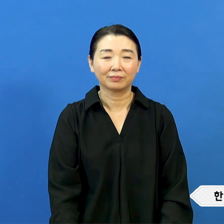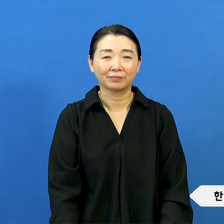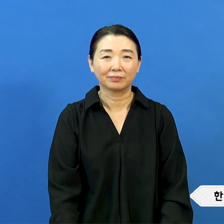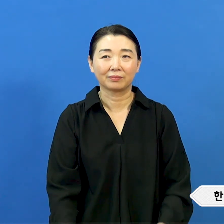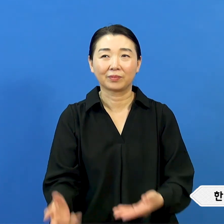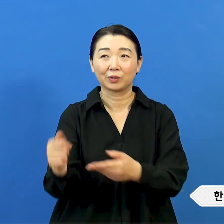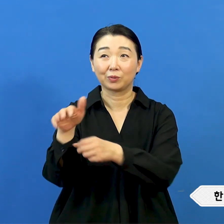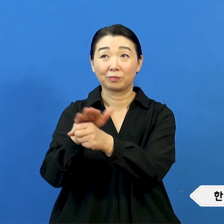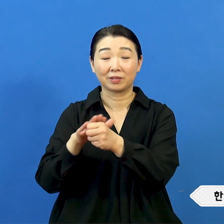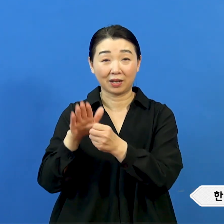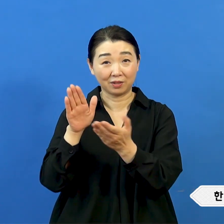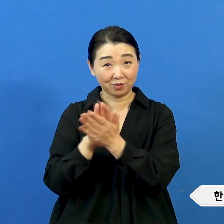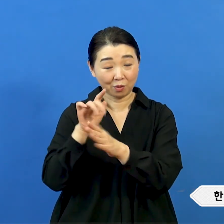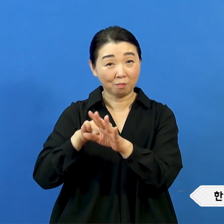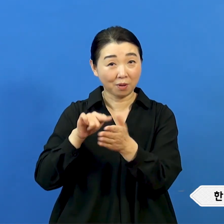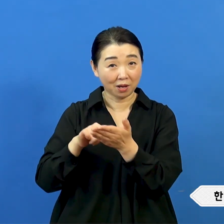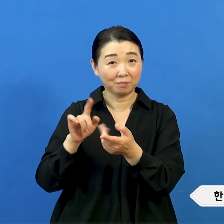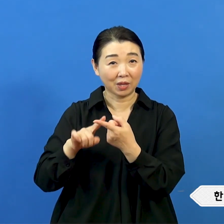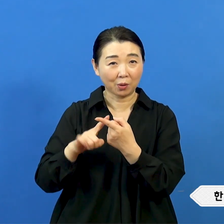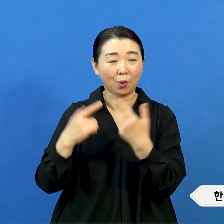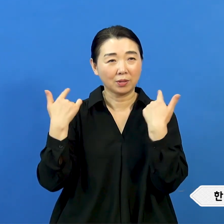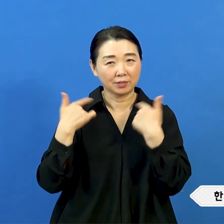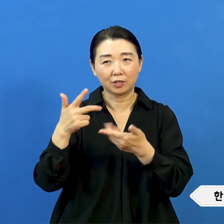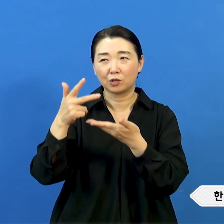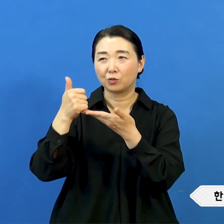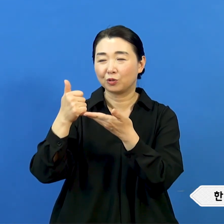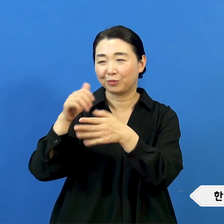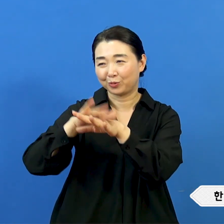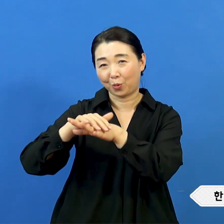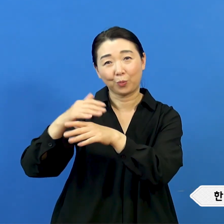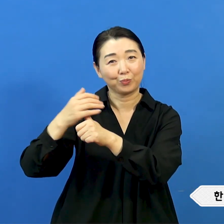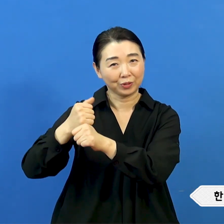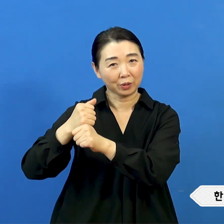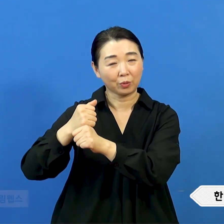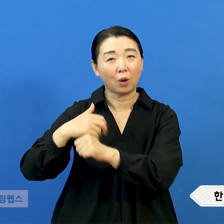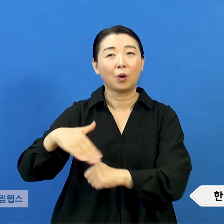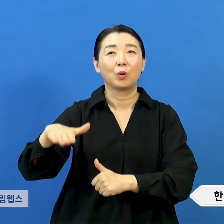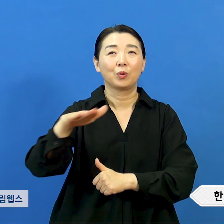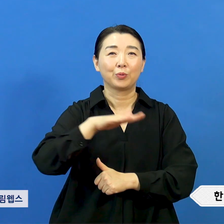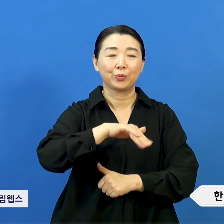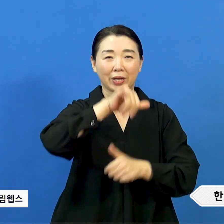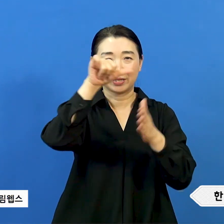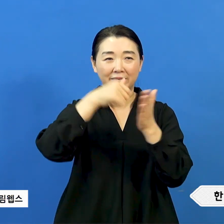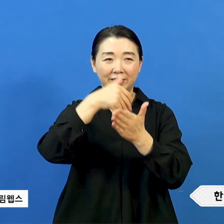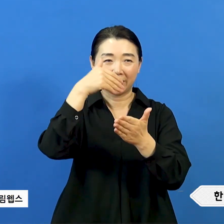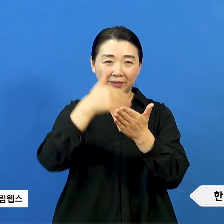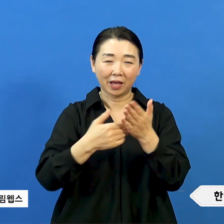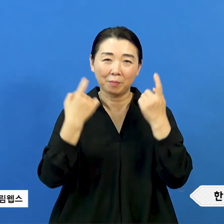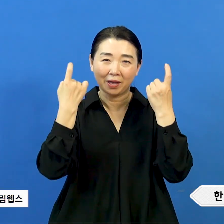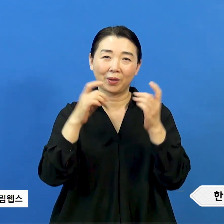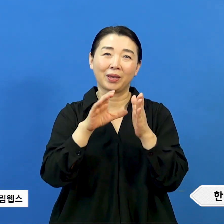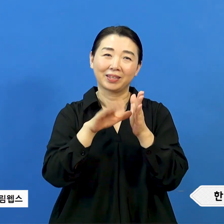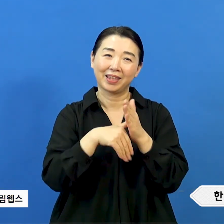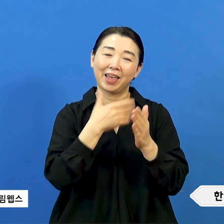주님 사랑하는 뜨거운 마음으로 늘 주님 손 붙들고 우리 남은 인생의 여정을